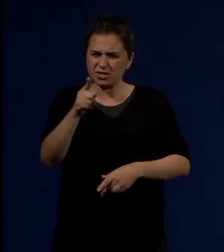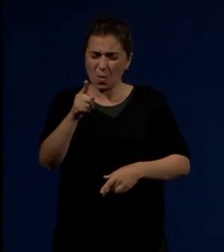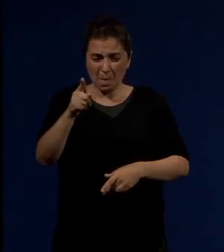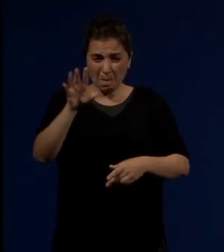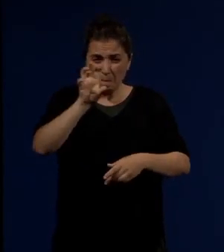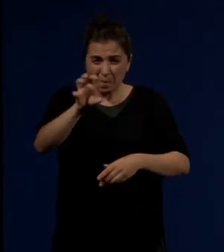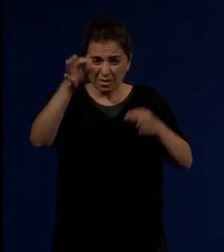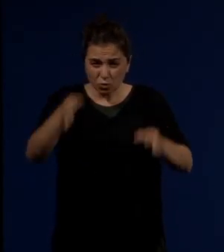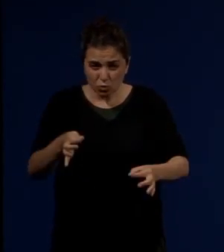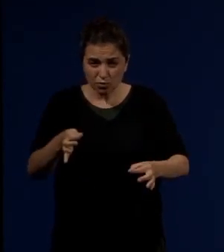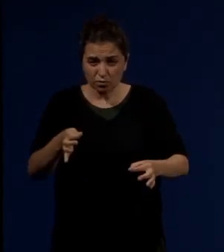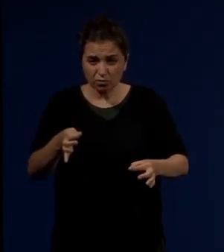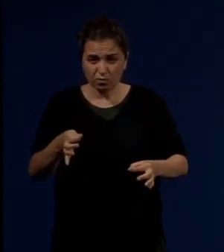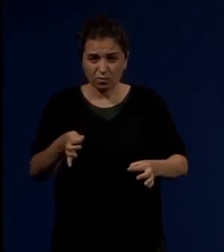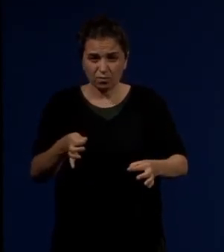xusto.